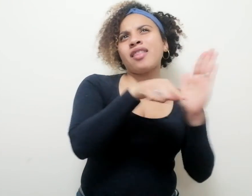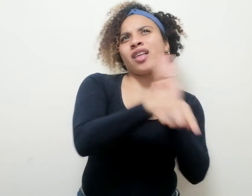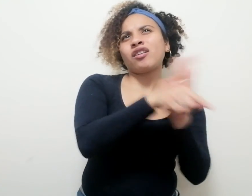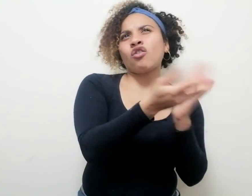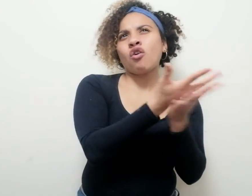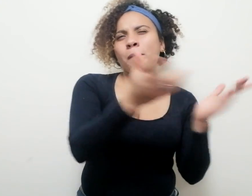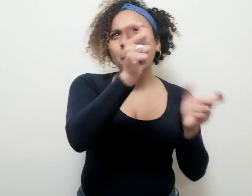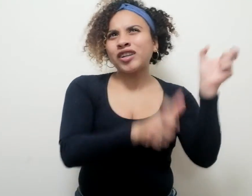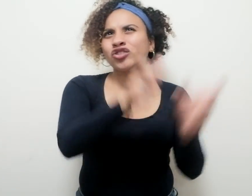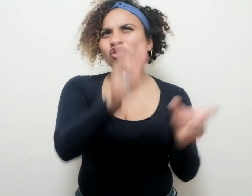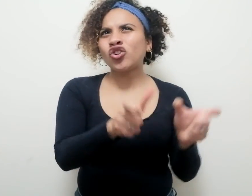de los